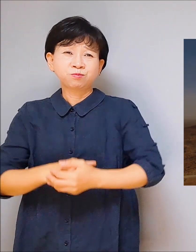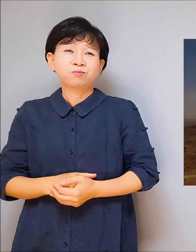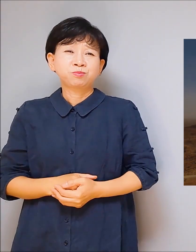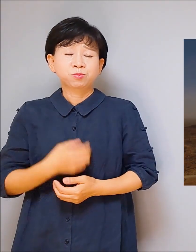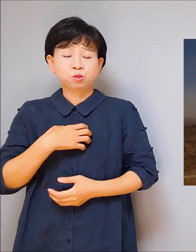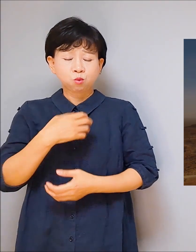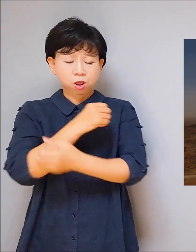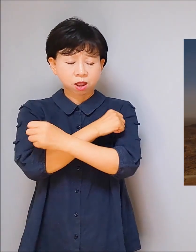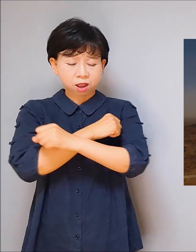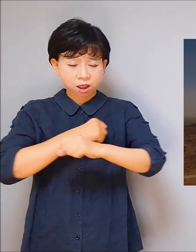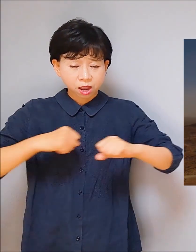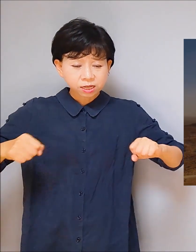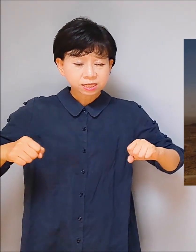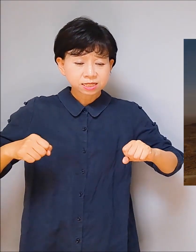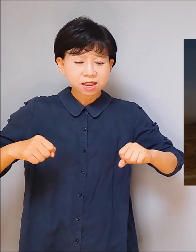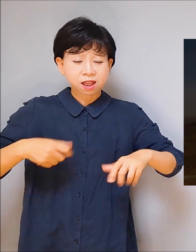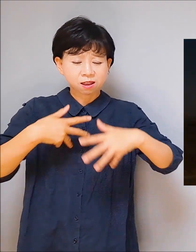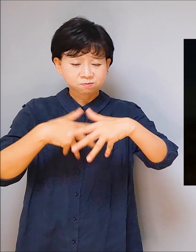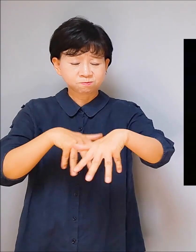광야를 지나